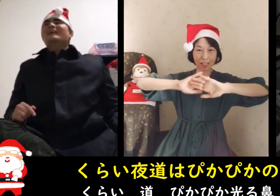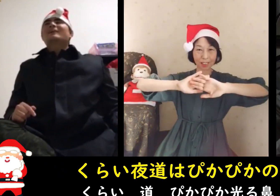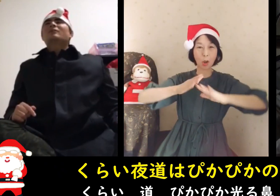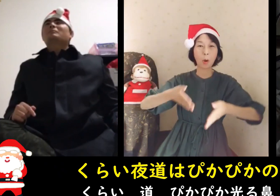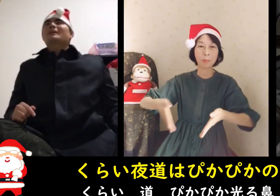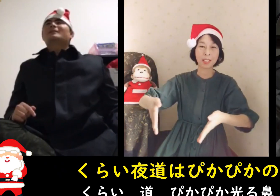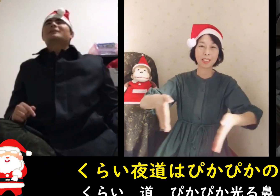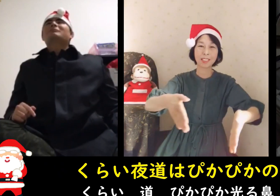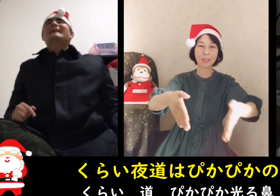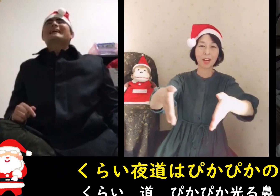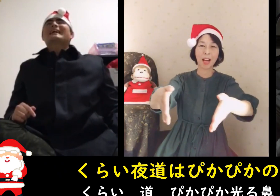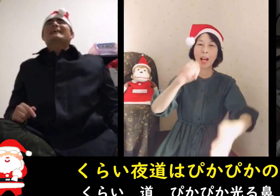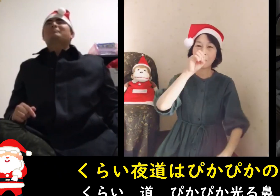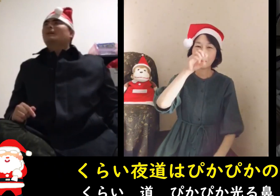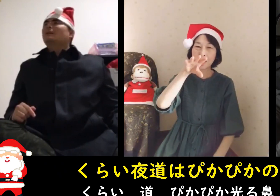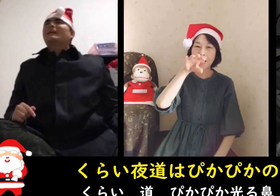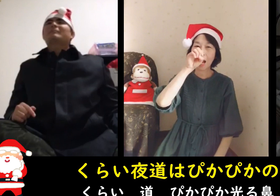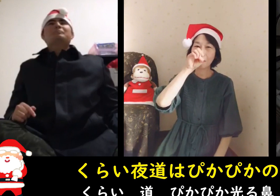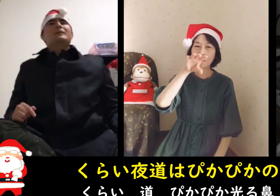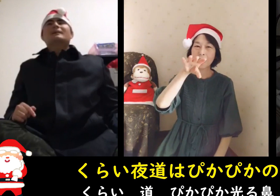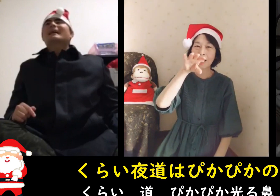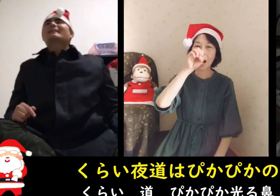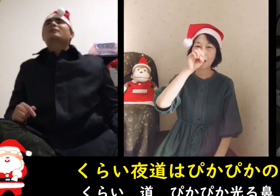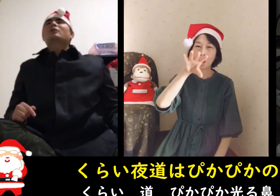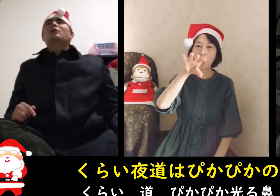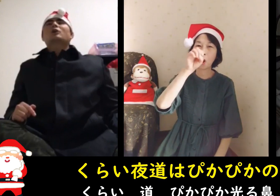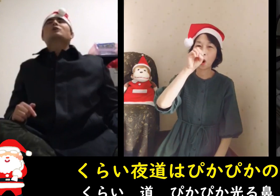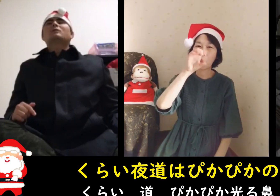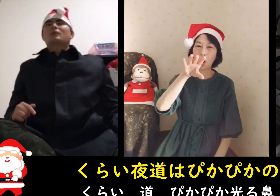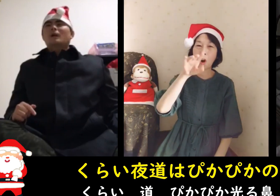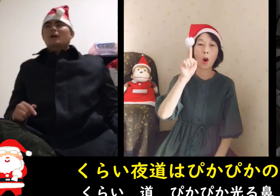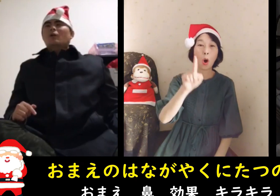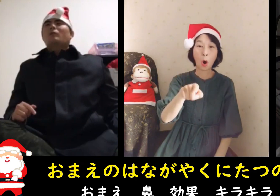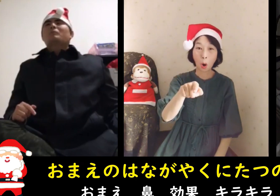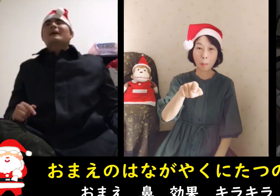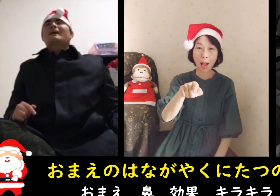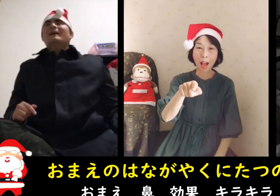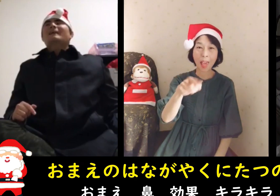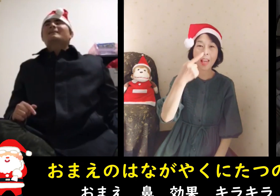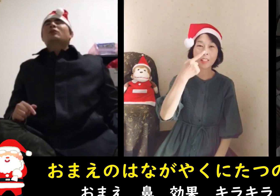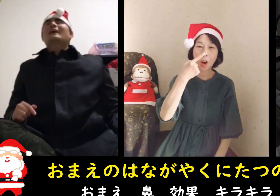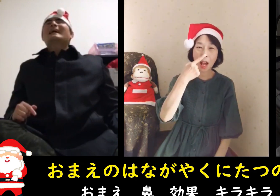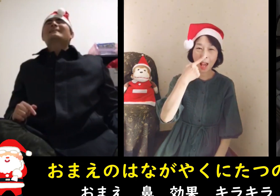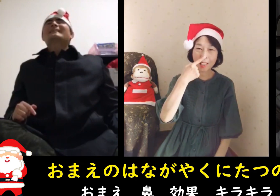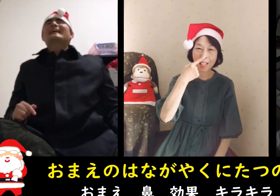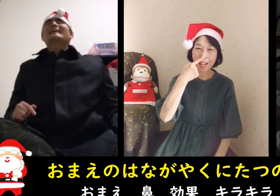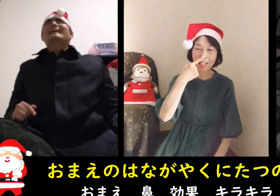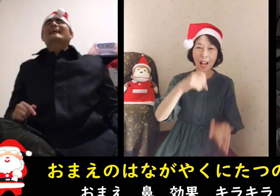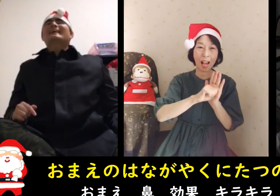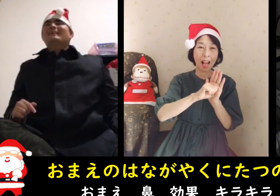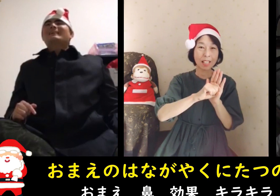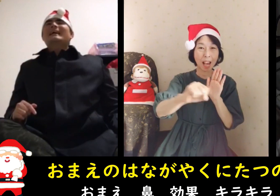暗い夜道はピカピカの、お前の